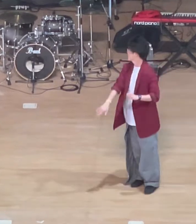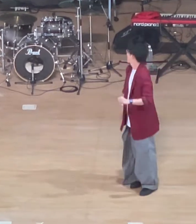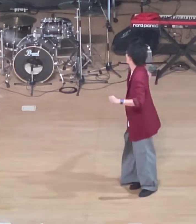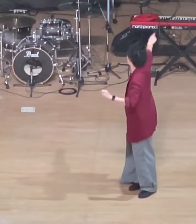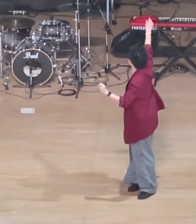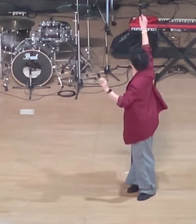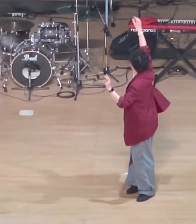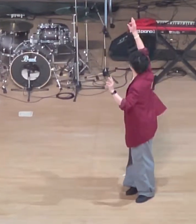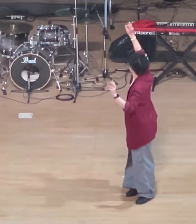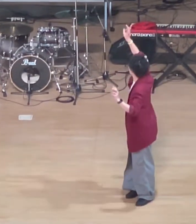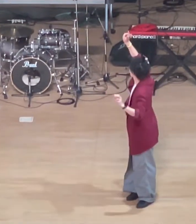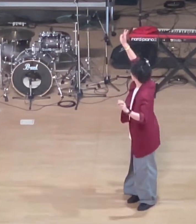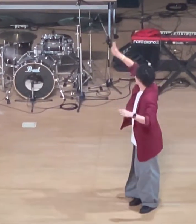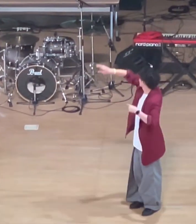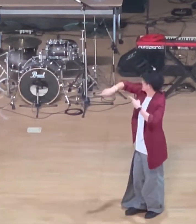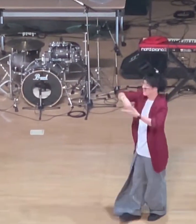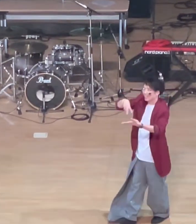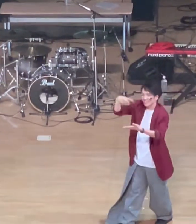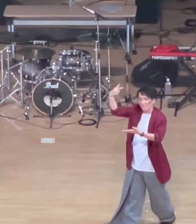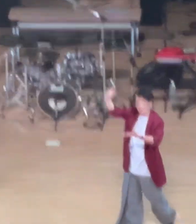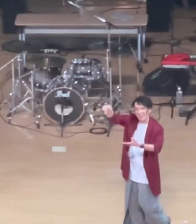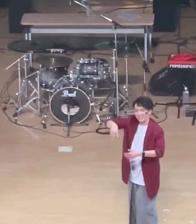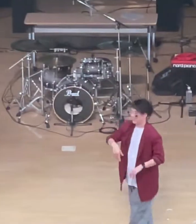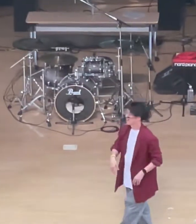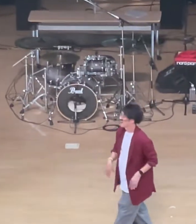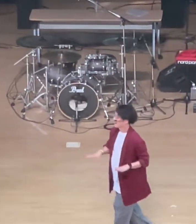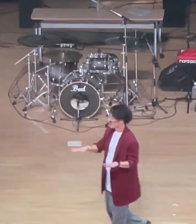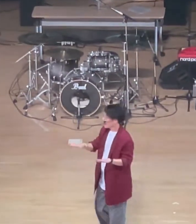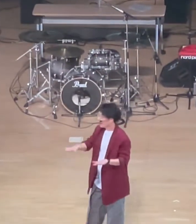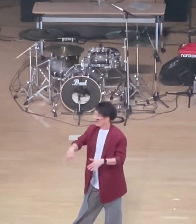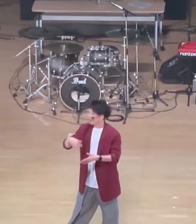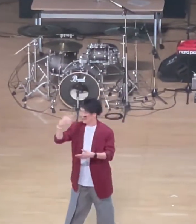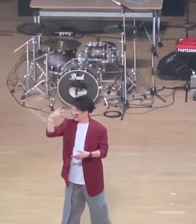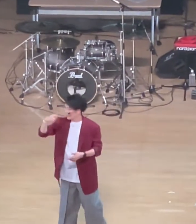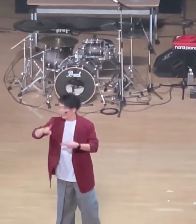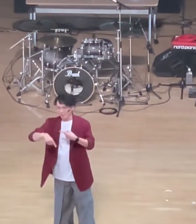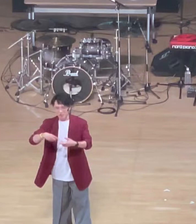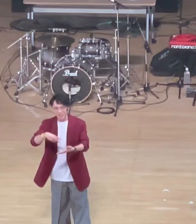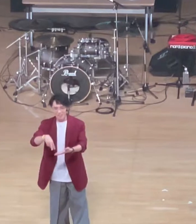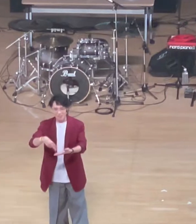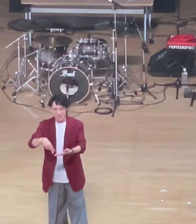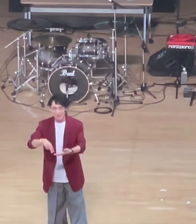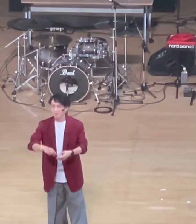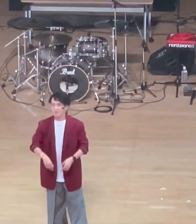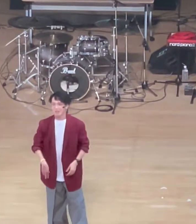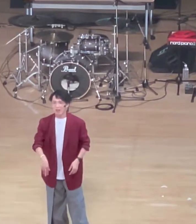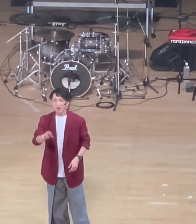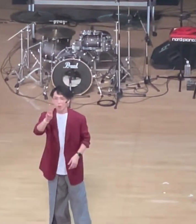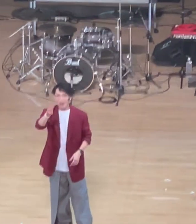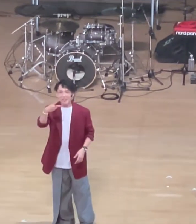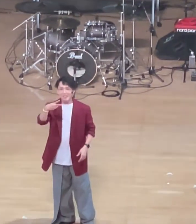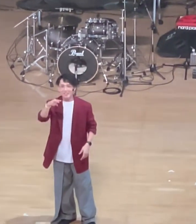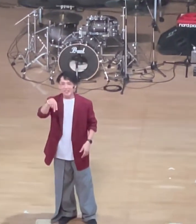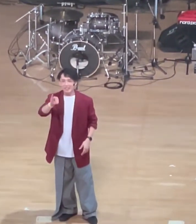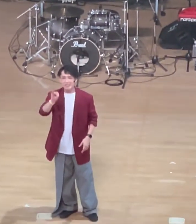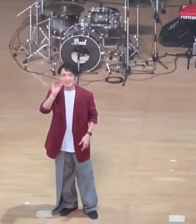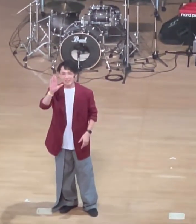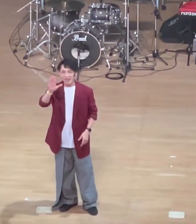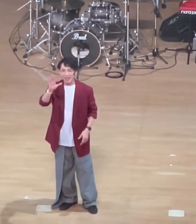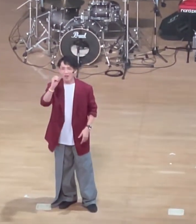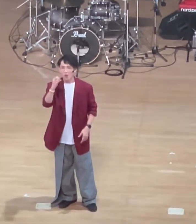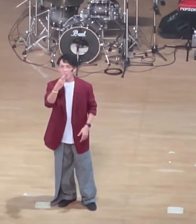くお願いします。次、3、手話ダンスを教えます。今日教える手話ダンスは輪